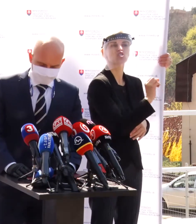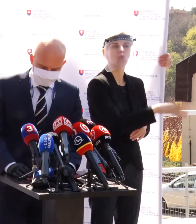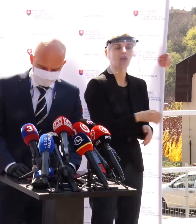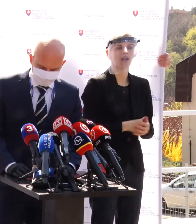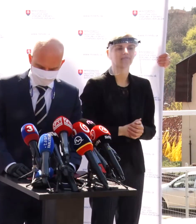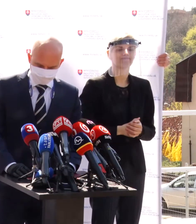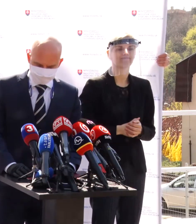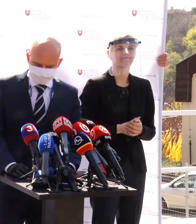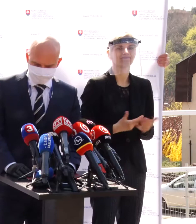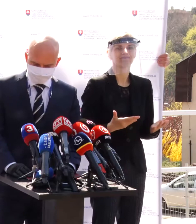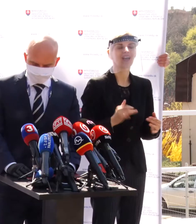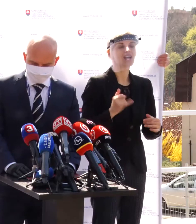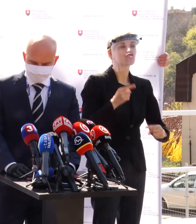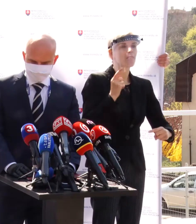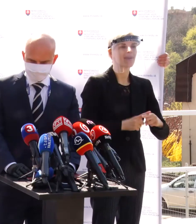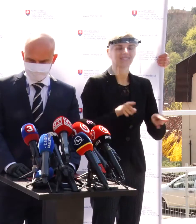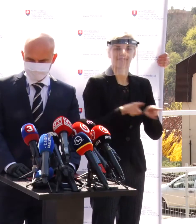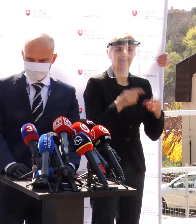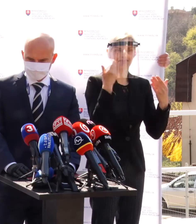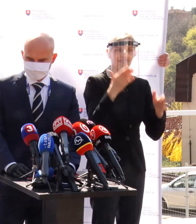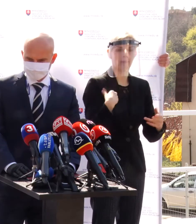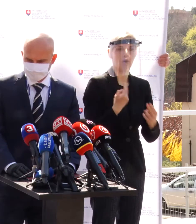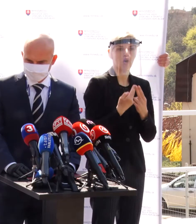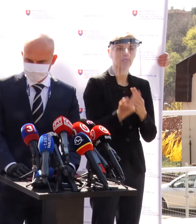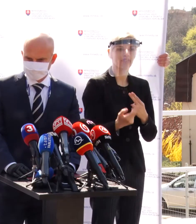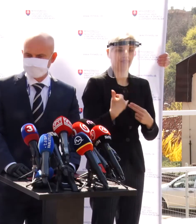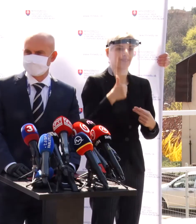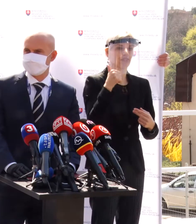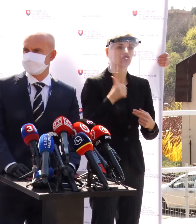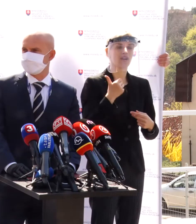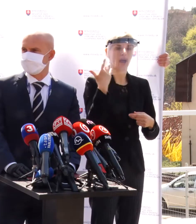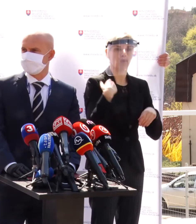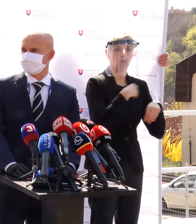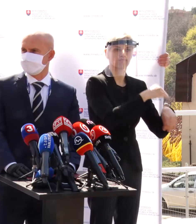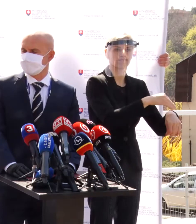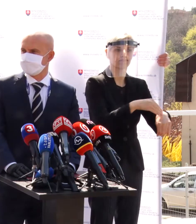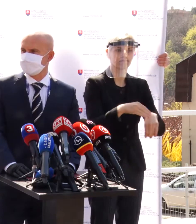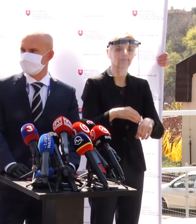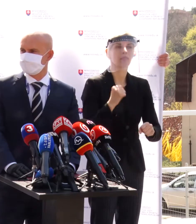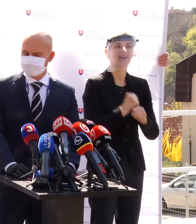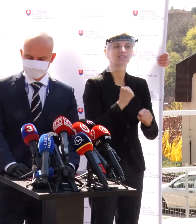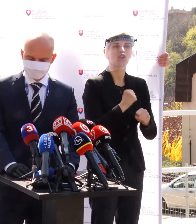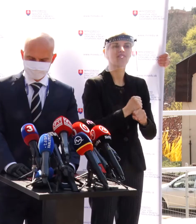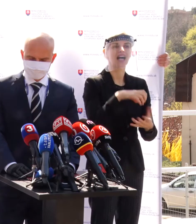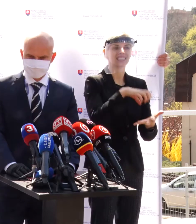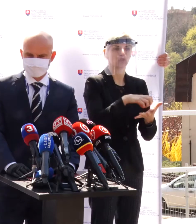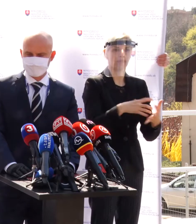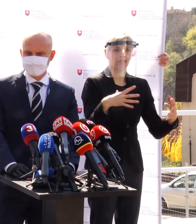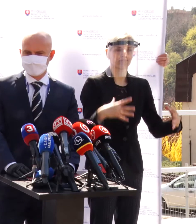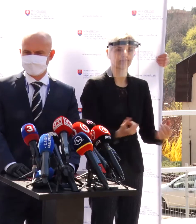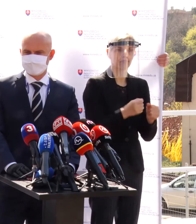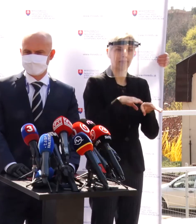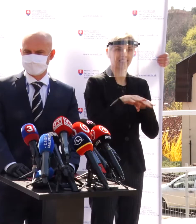Nebudem vedieť korektne ešte odpovedať, pretože ja som včera ešte len oznámil, že sa vytvorila pracovná skupina na ministerstve